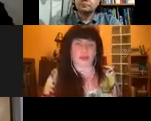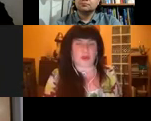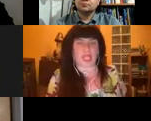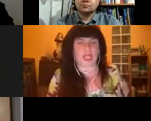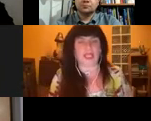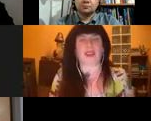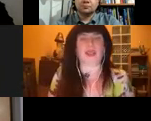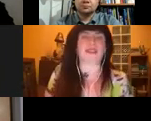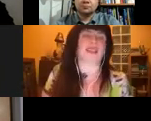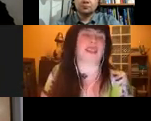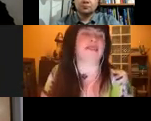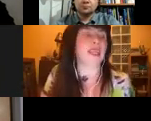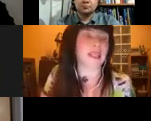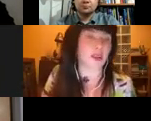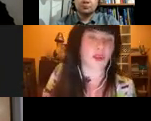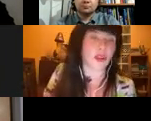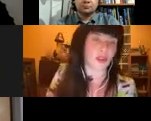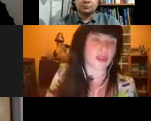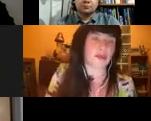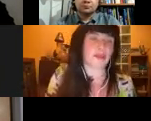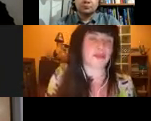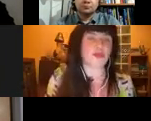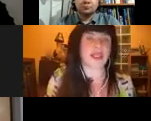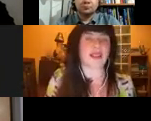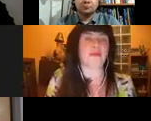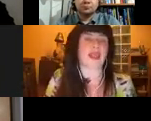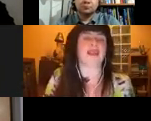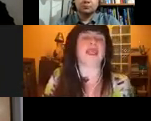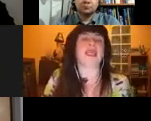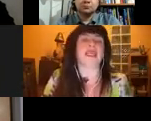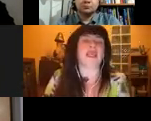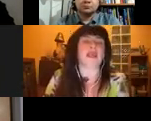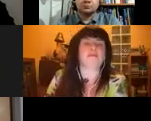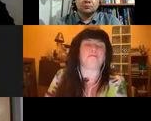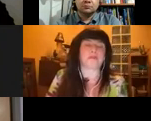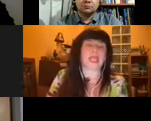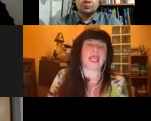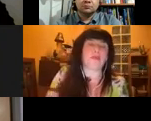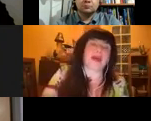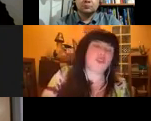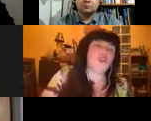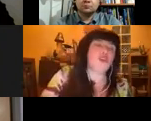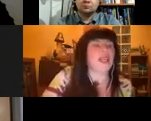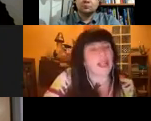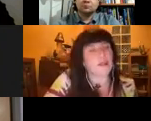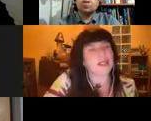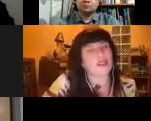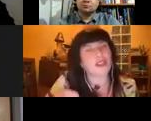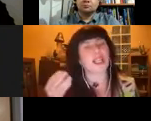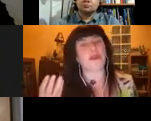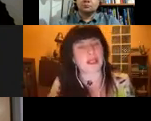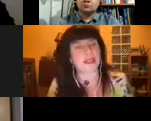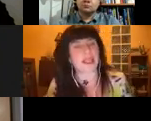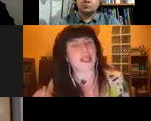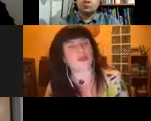súper importante en lengua de señas, y seguro en otros sistemas visuales también. El espacio en la representación